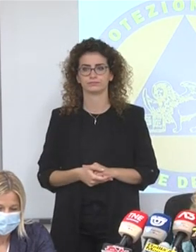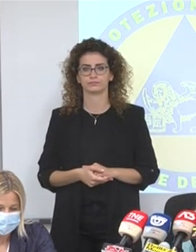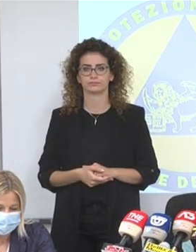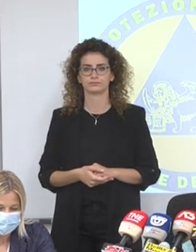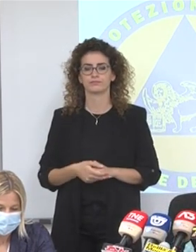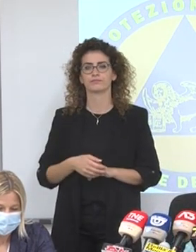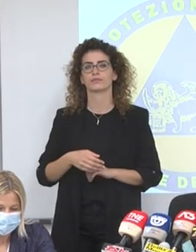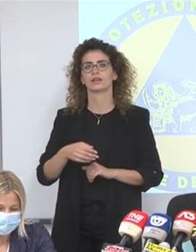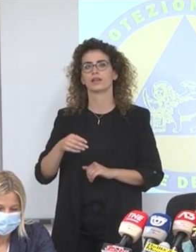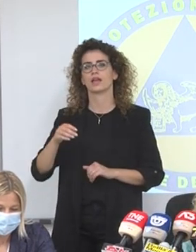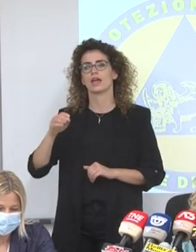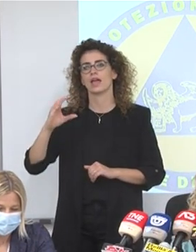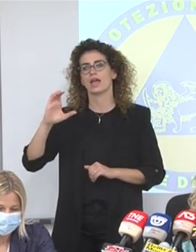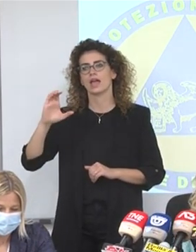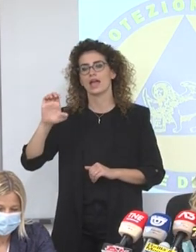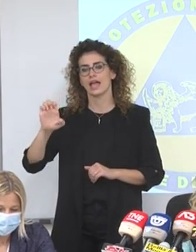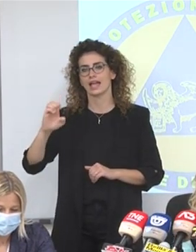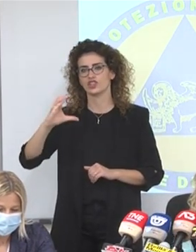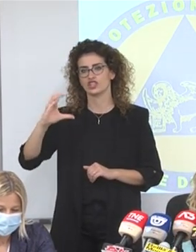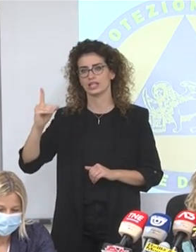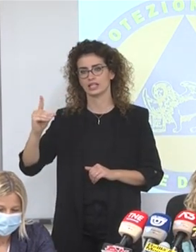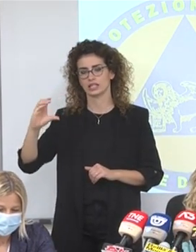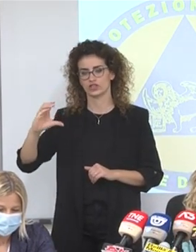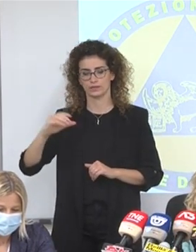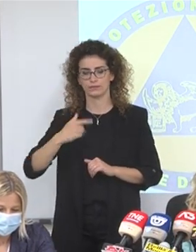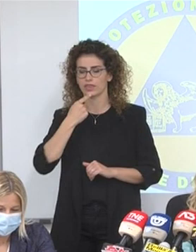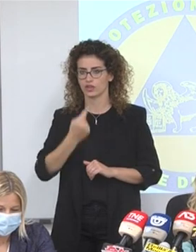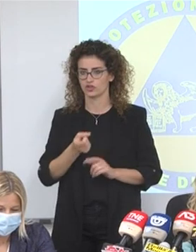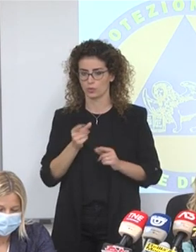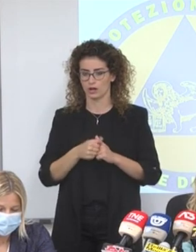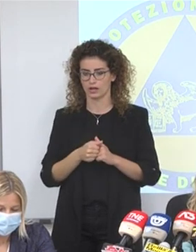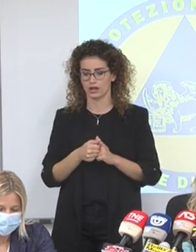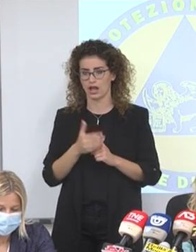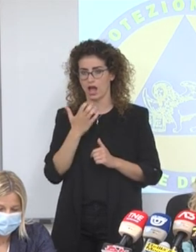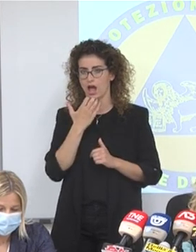l'ECDC dice che entro la fine di agosto il 90% dei paesi europei